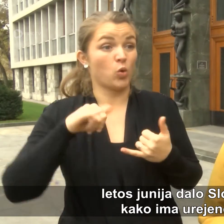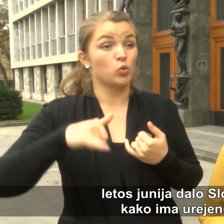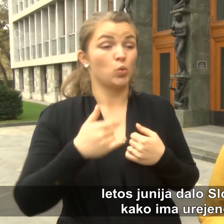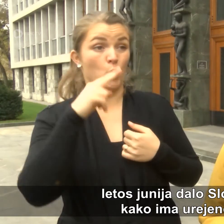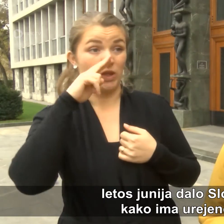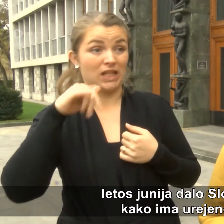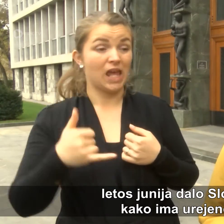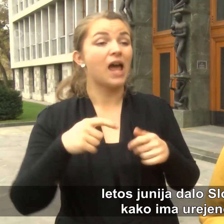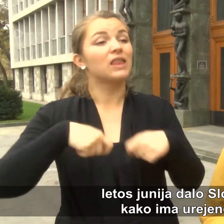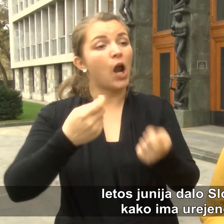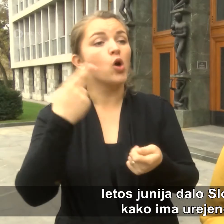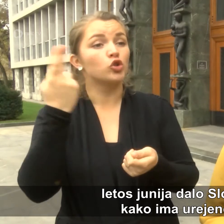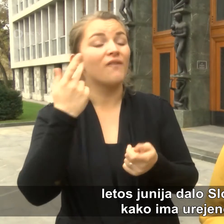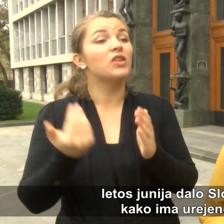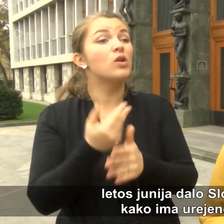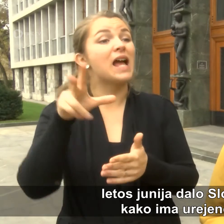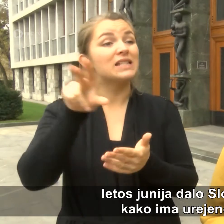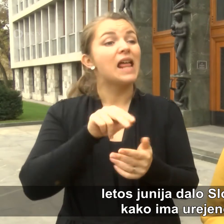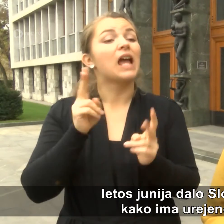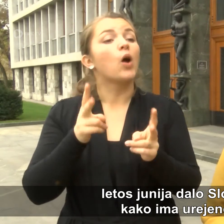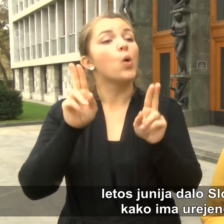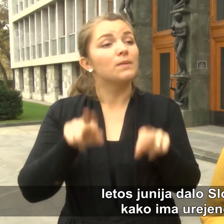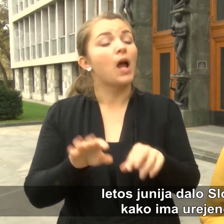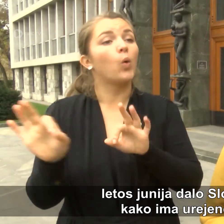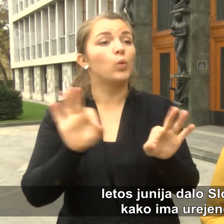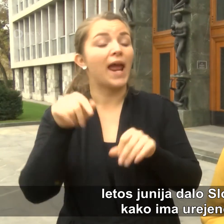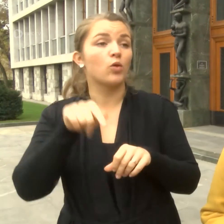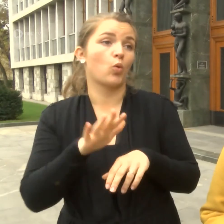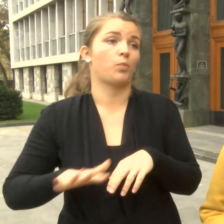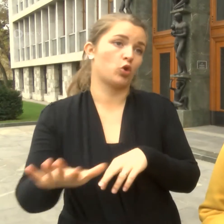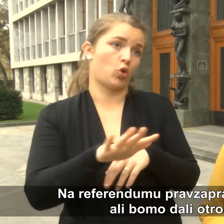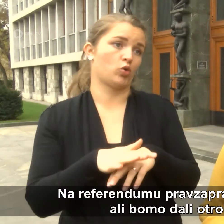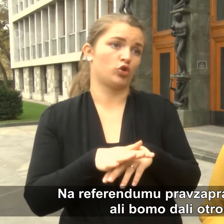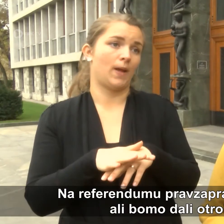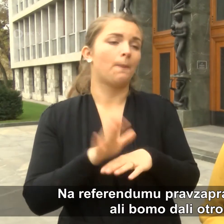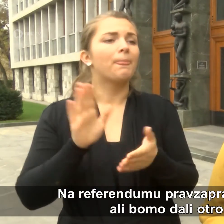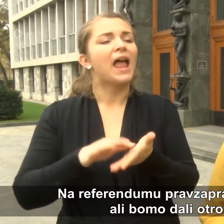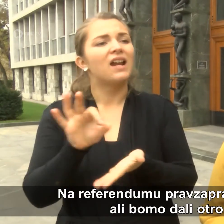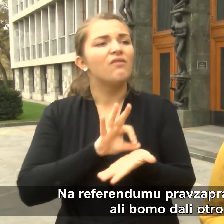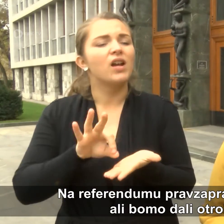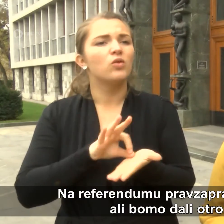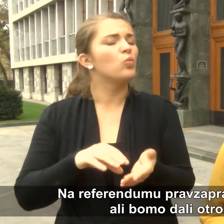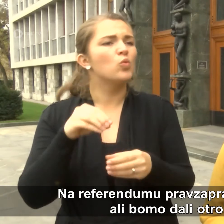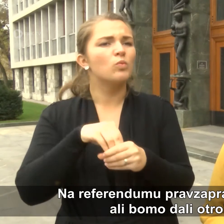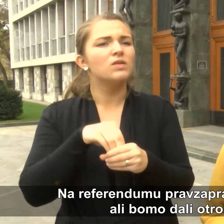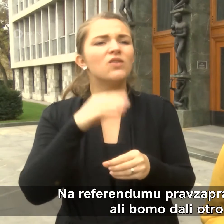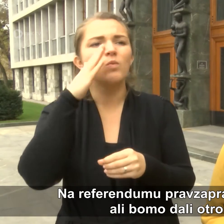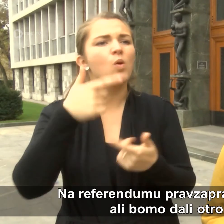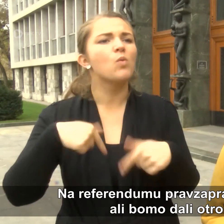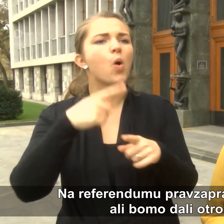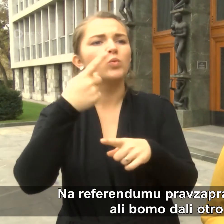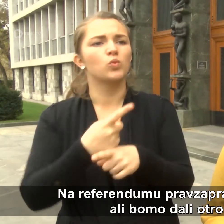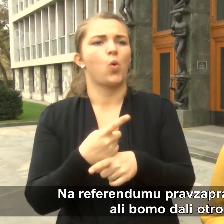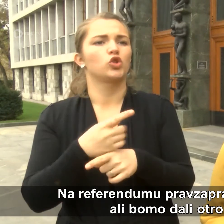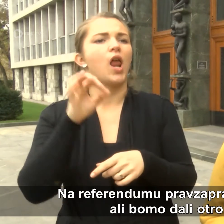junija dalo Slovenijo za zgled, kako ima urejeno to področje. Na referendumu pravzaprav bomo